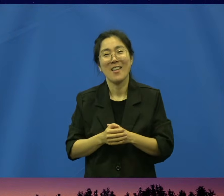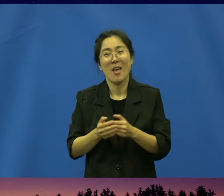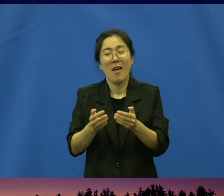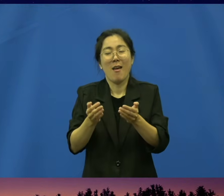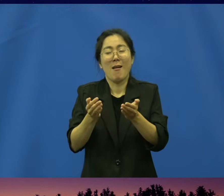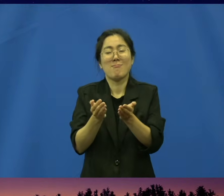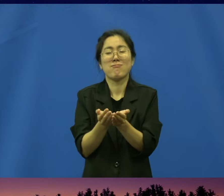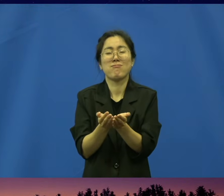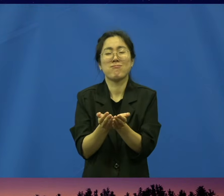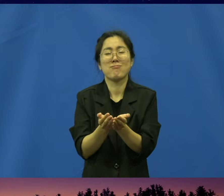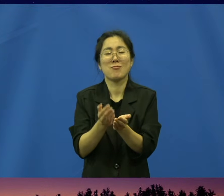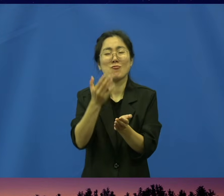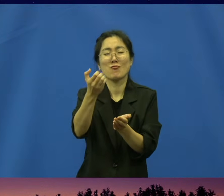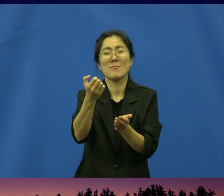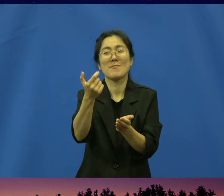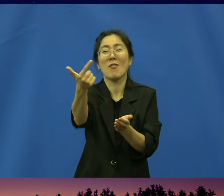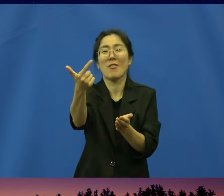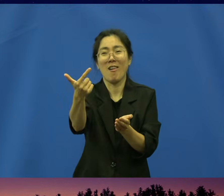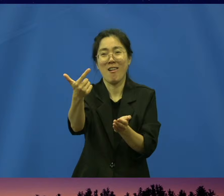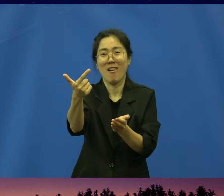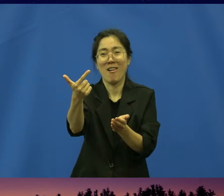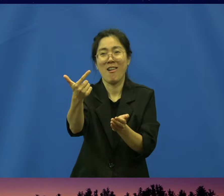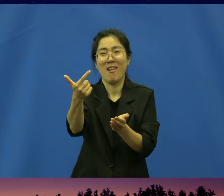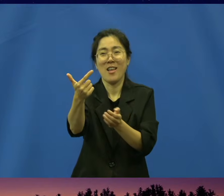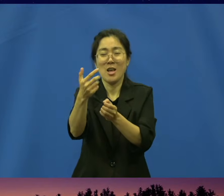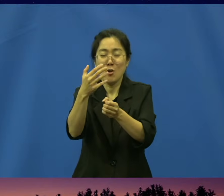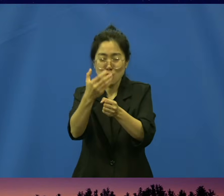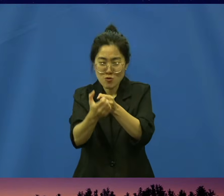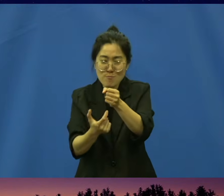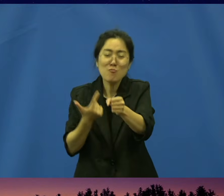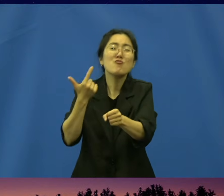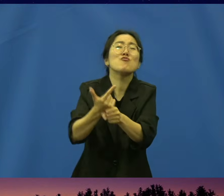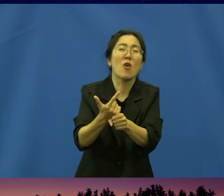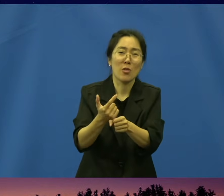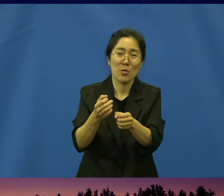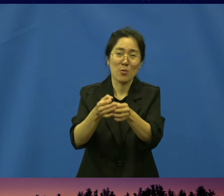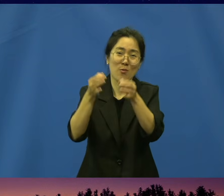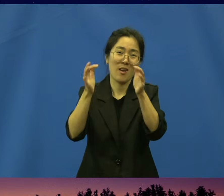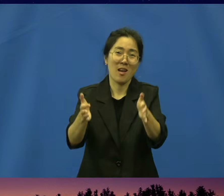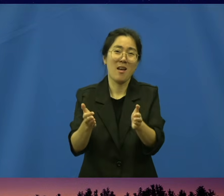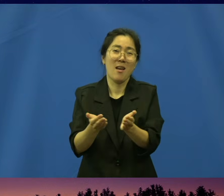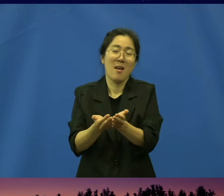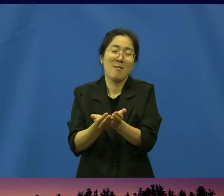텐데, 96살까지 대양을 가로지르는 일들을 했습니다.